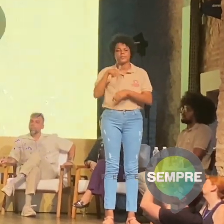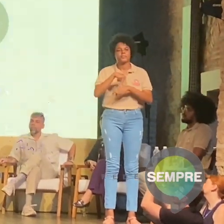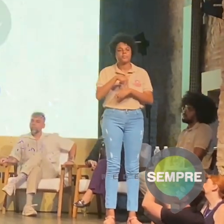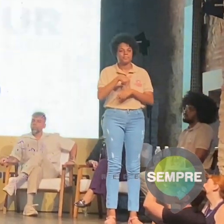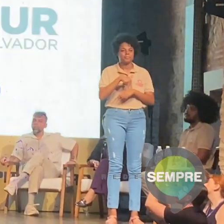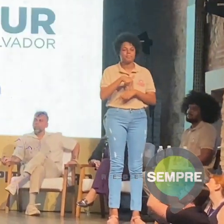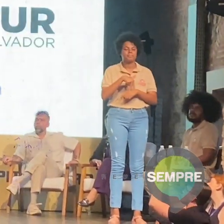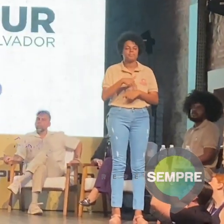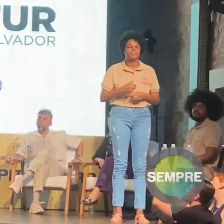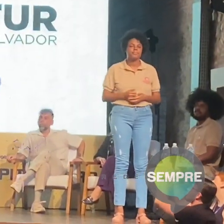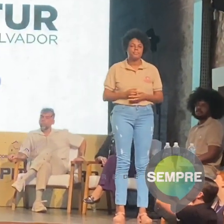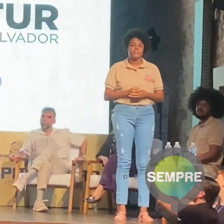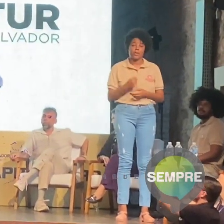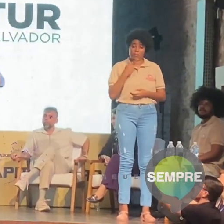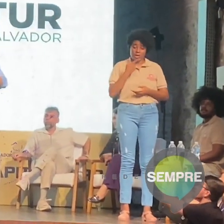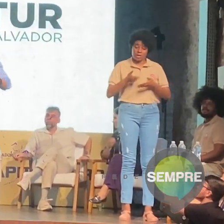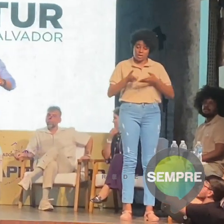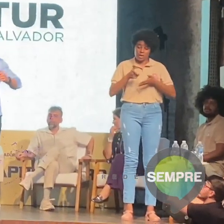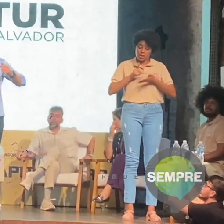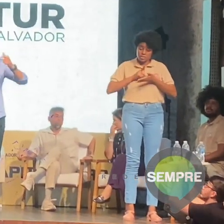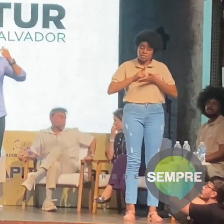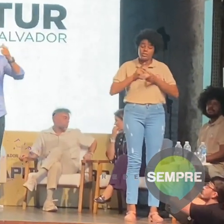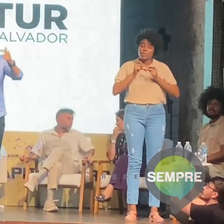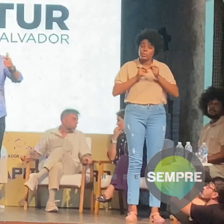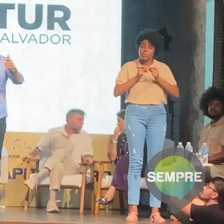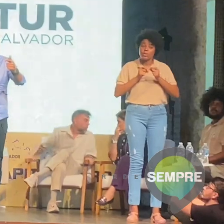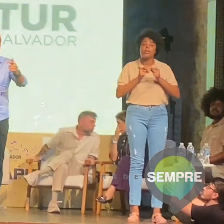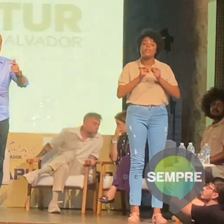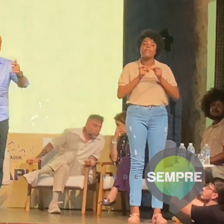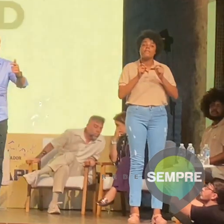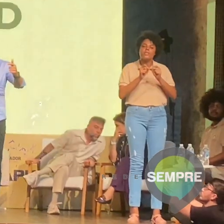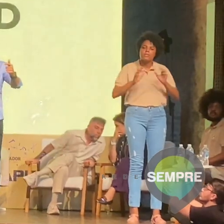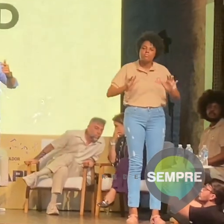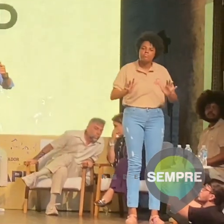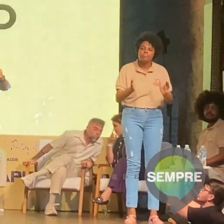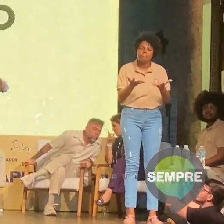É, como eu disse, fazer promoção,